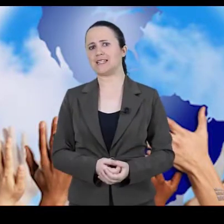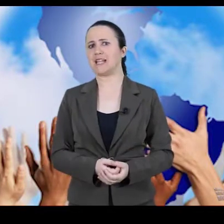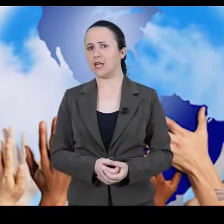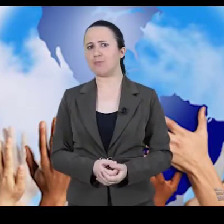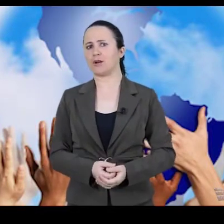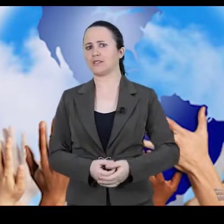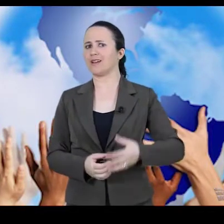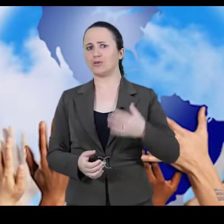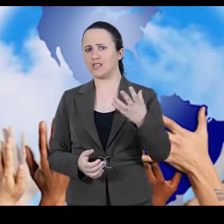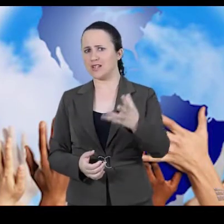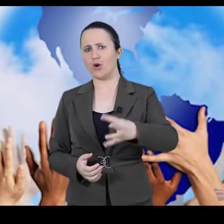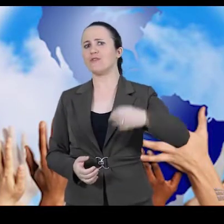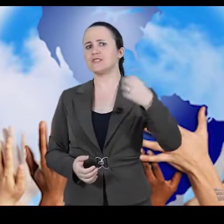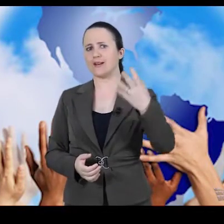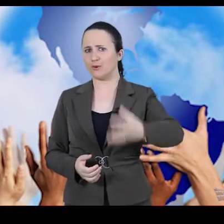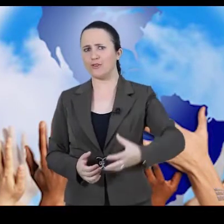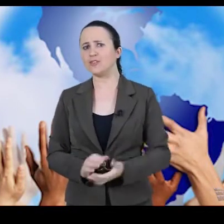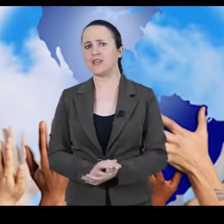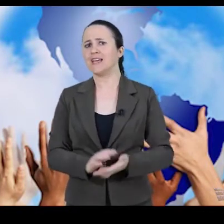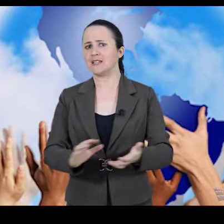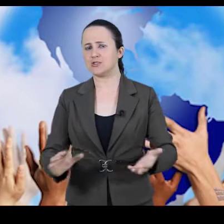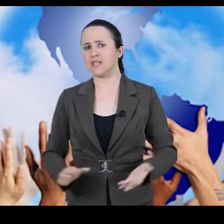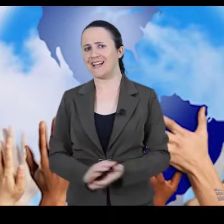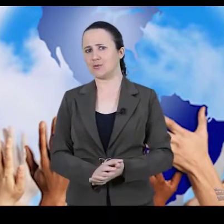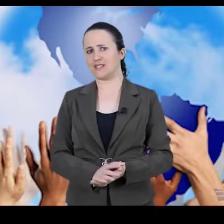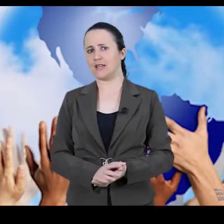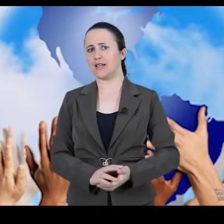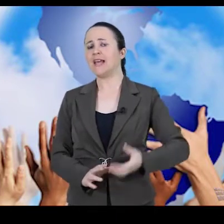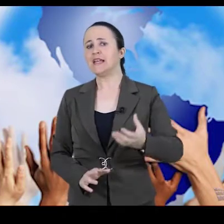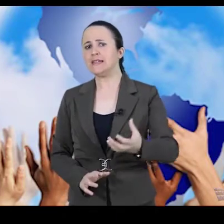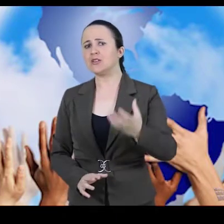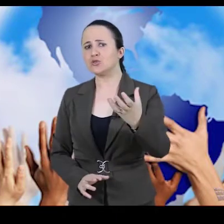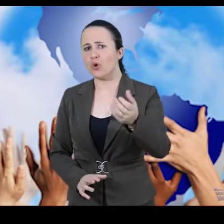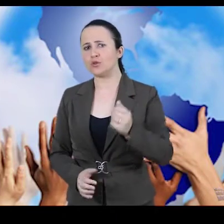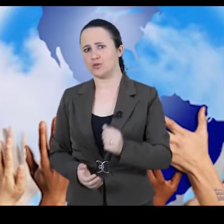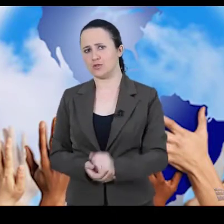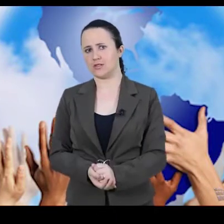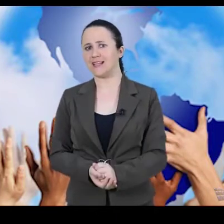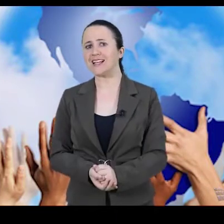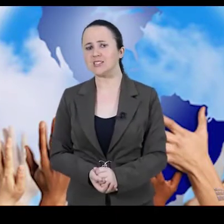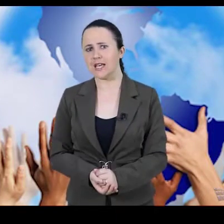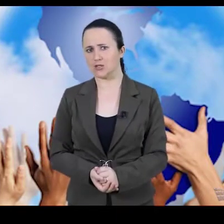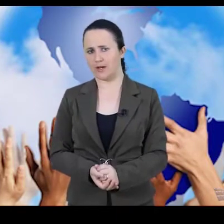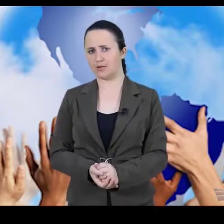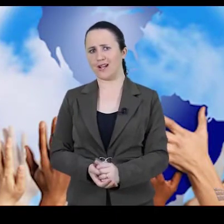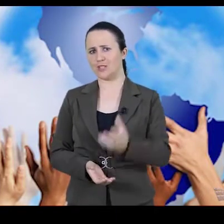nesta época, século XIX, século XX, na sociedade brasileira. Nem todos têm acesso à educação,